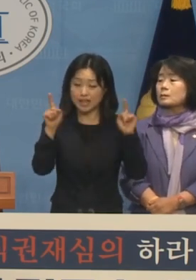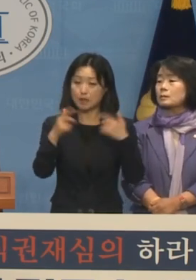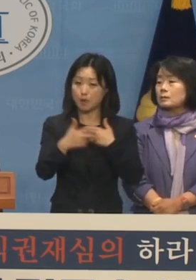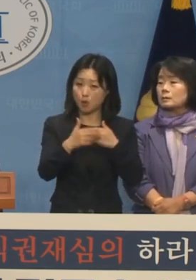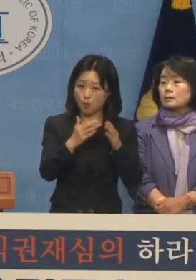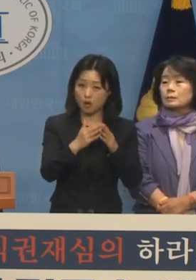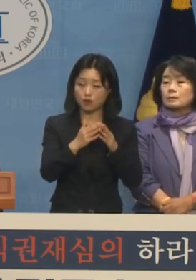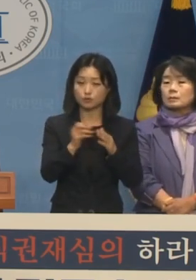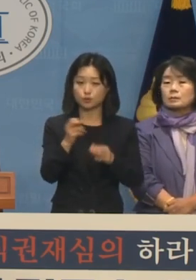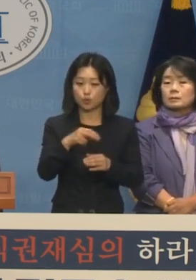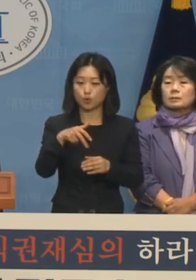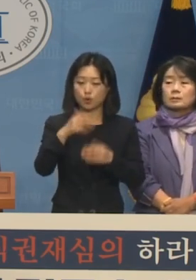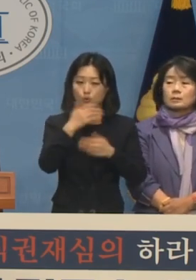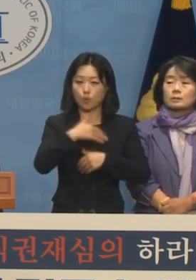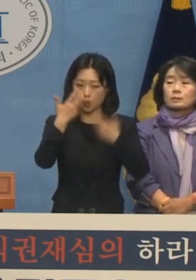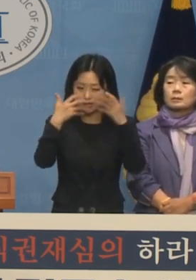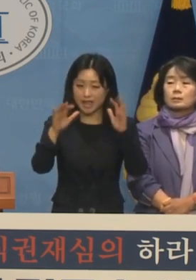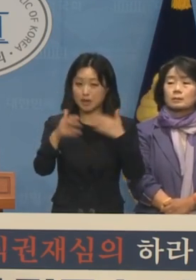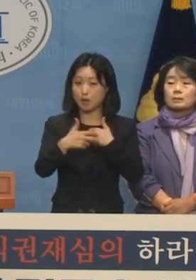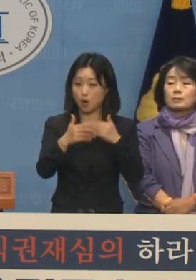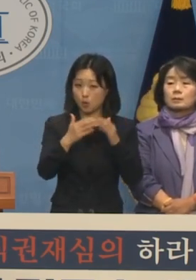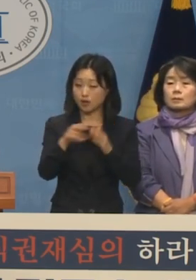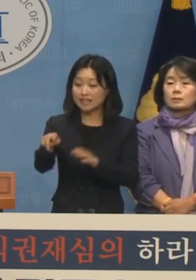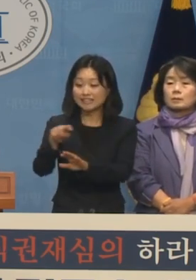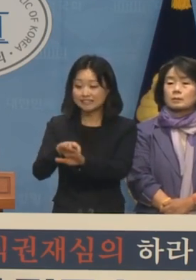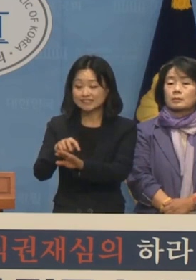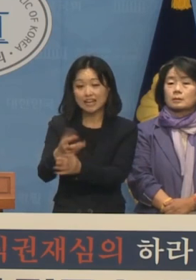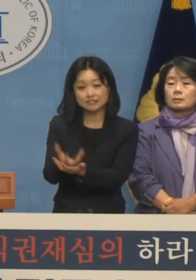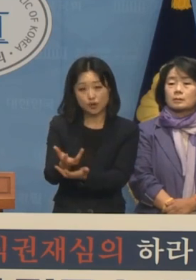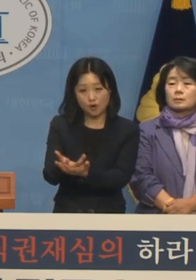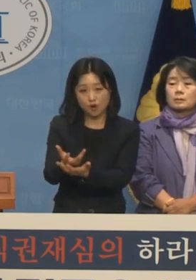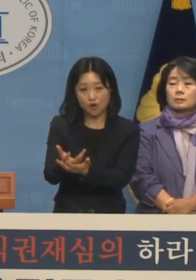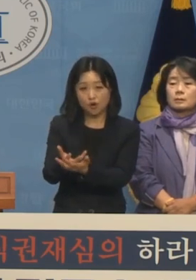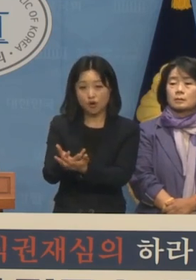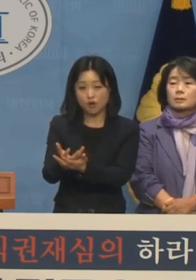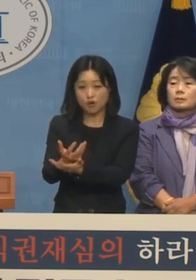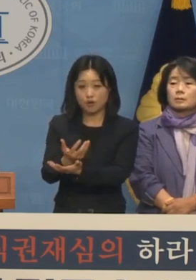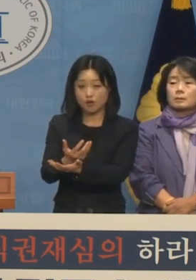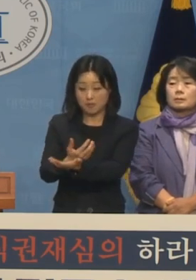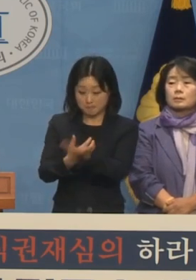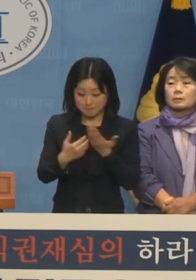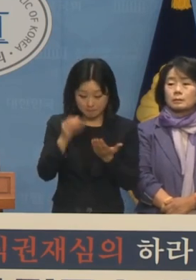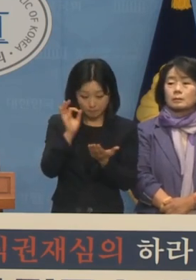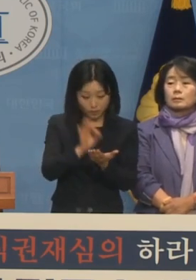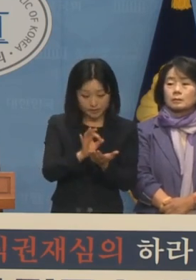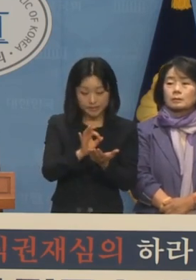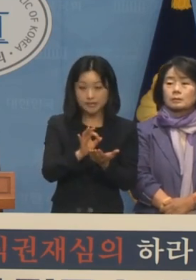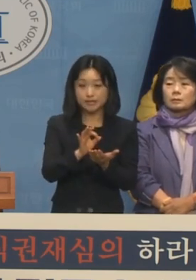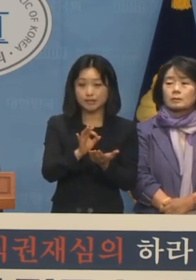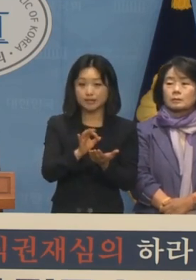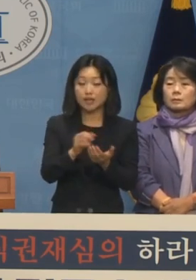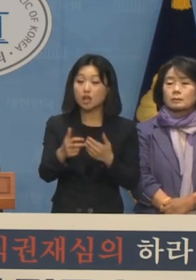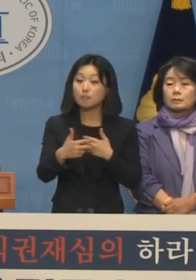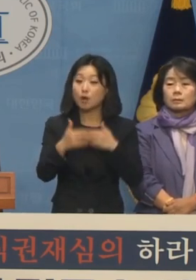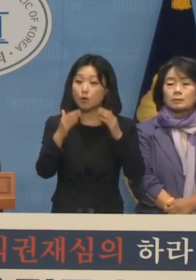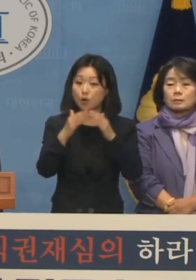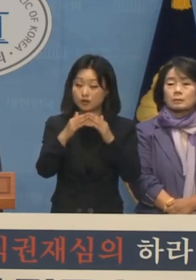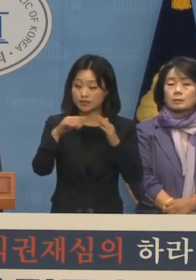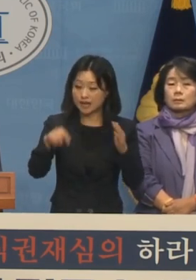아니면 안산고대병원에서 이분들에 대한 진단서, 의료 진단서를 발급받았는데 당시